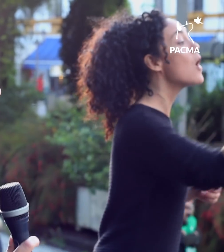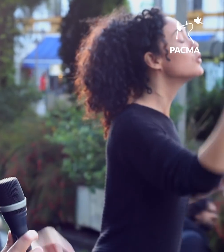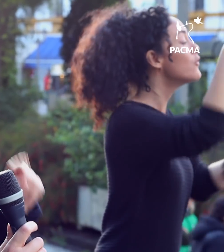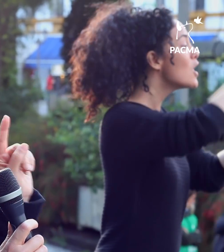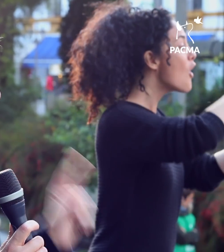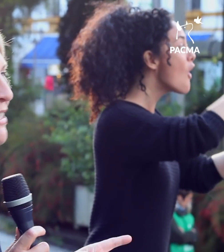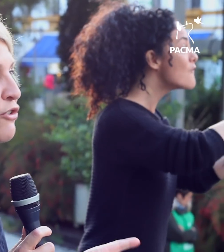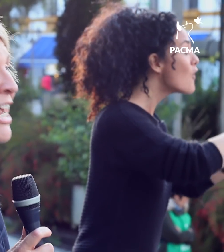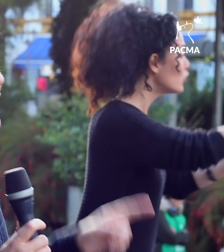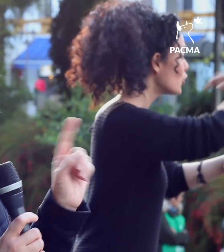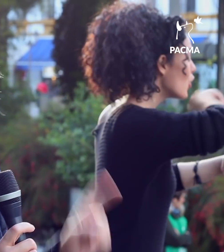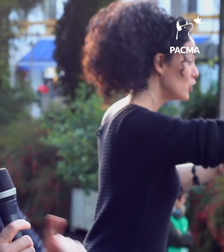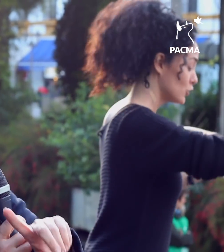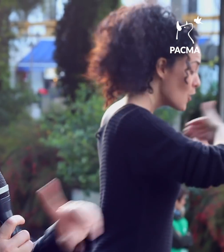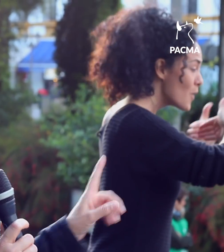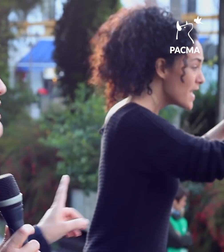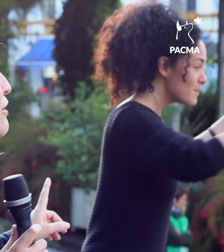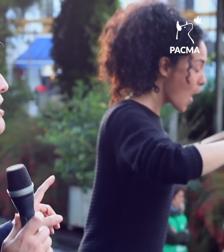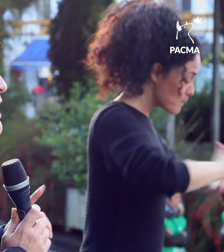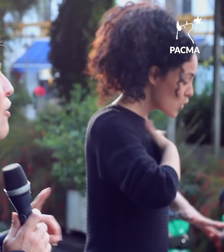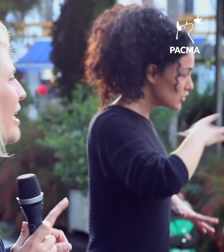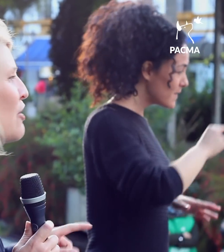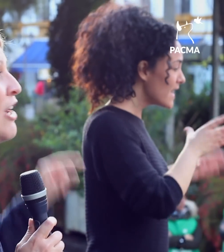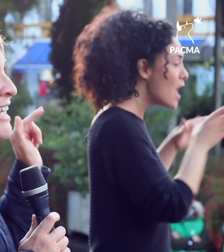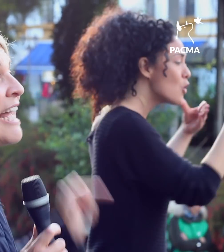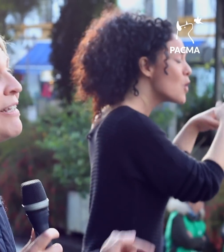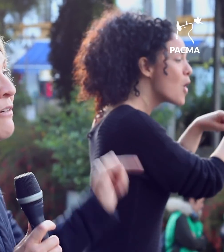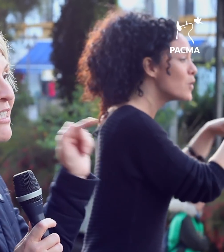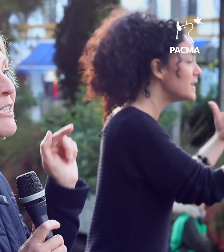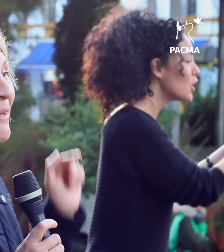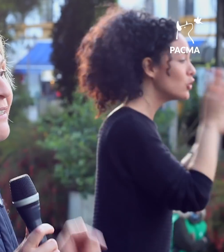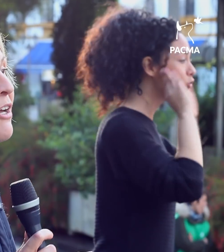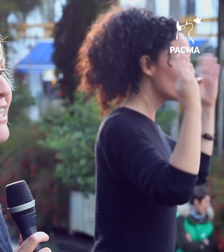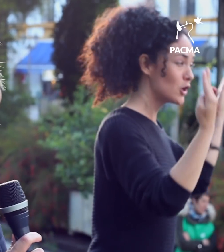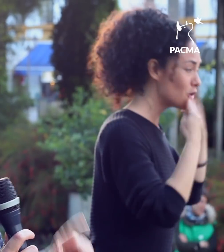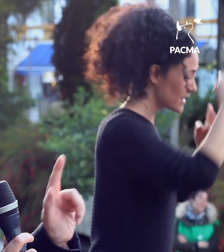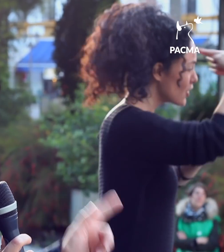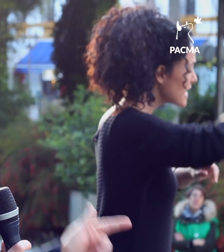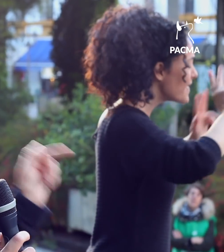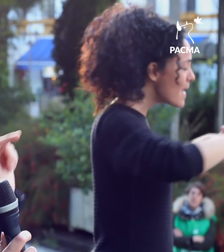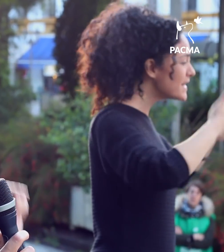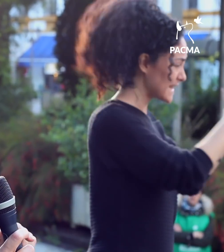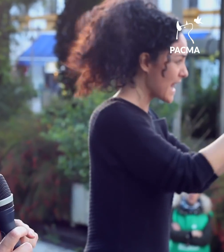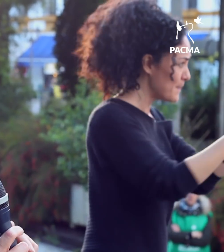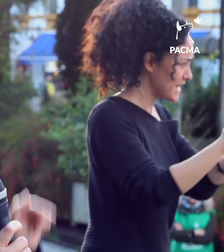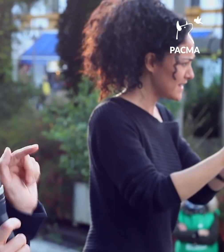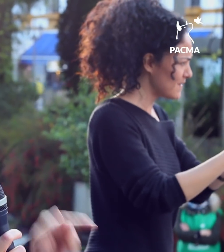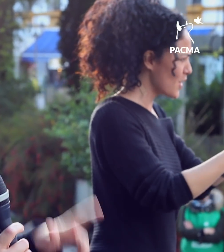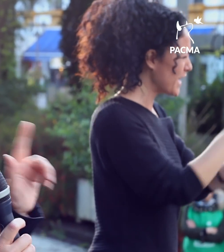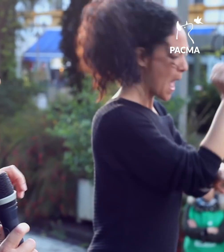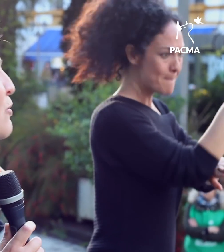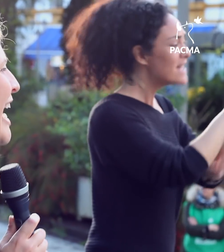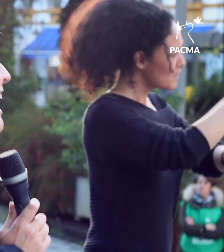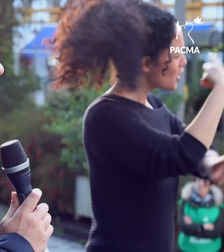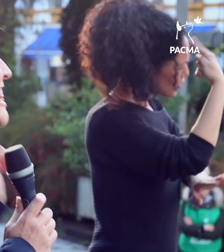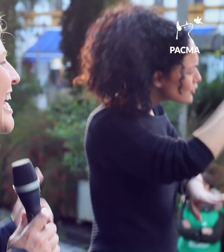las puertas de los despachos. Todos los partidos políticos en el Congreso saben de nuestras peticiones, las ignoran pero nos conocen y saben